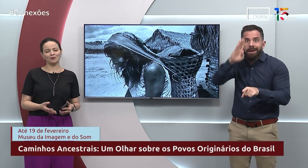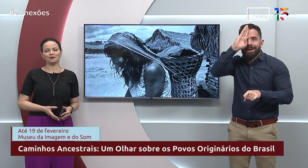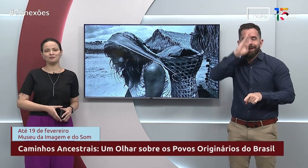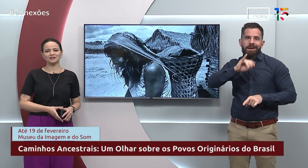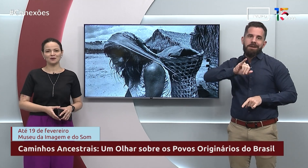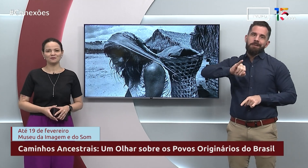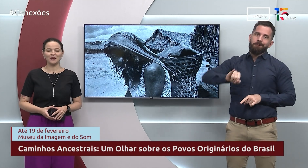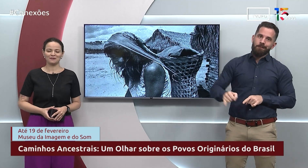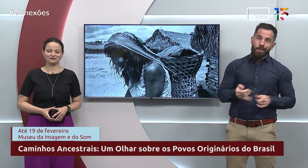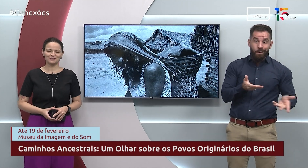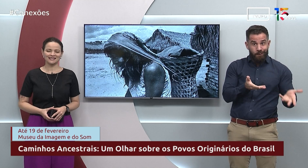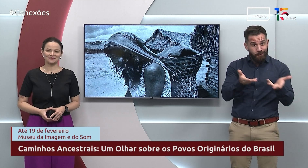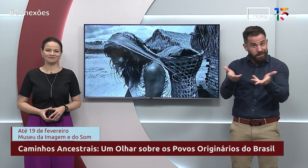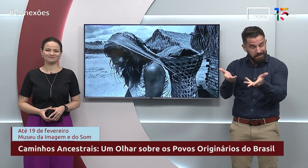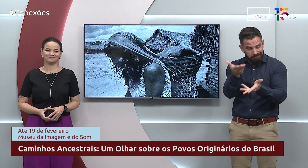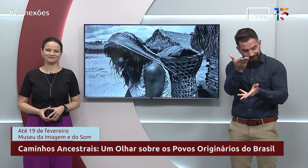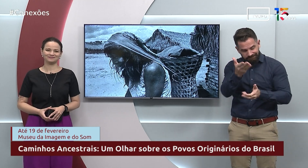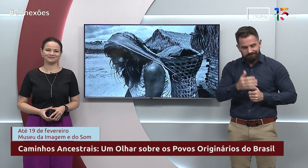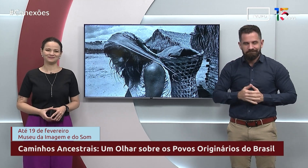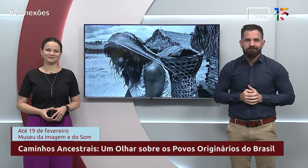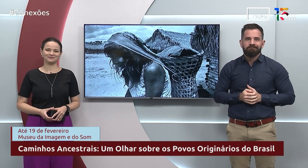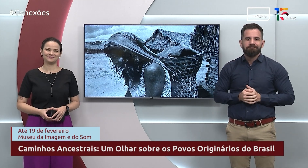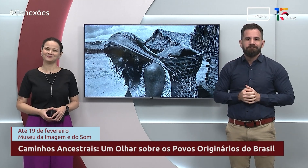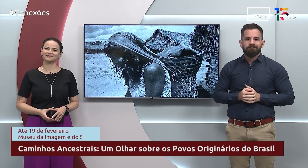uma boa opção para você.